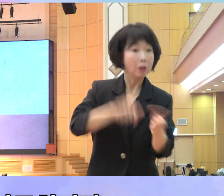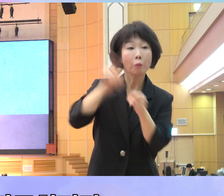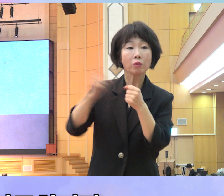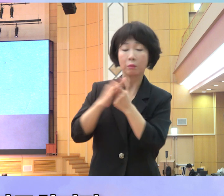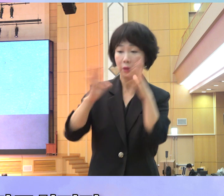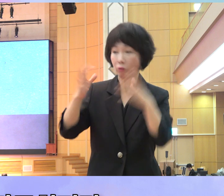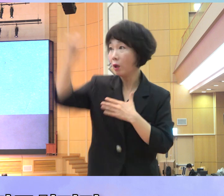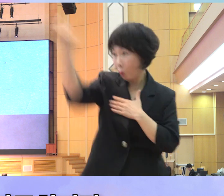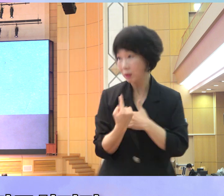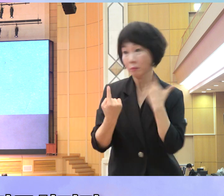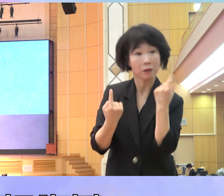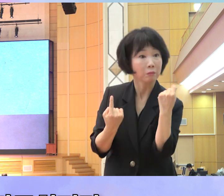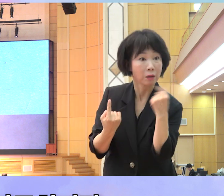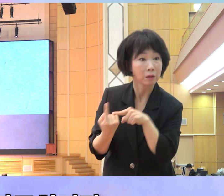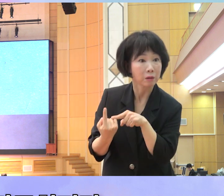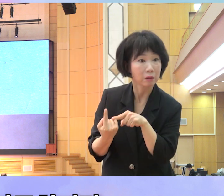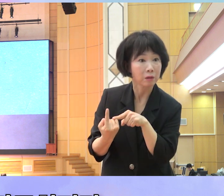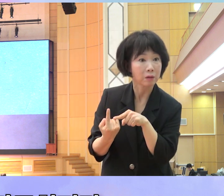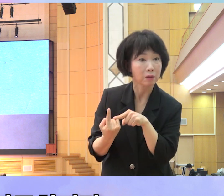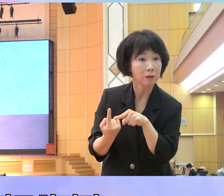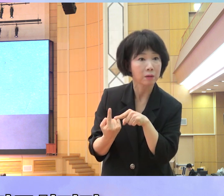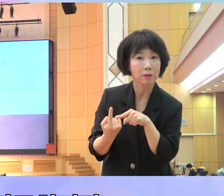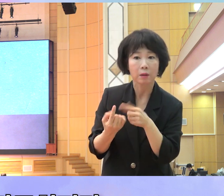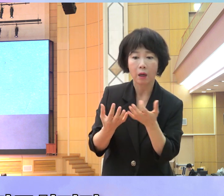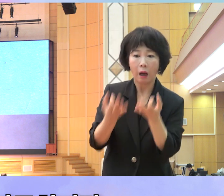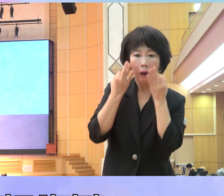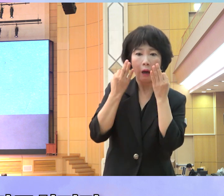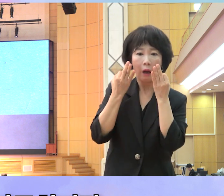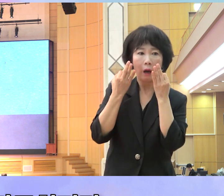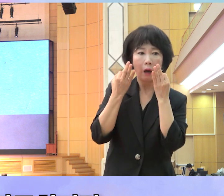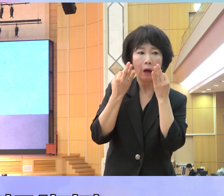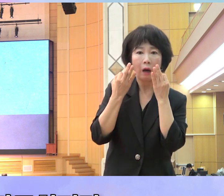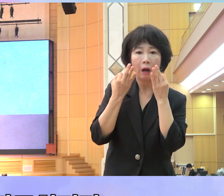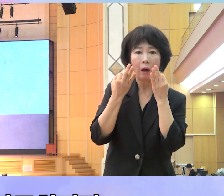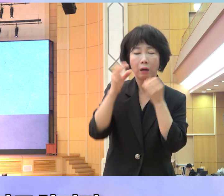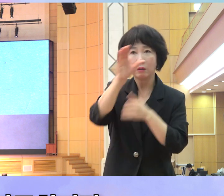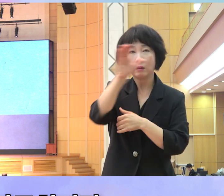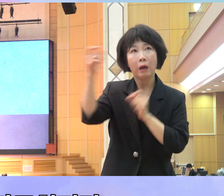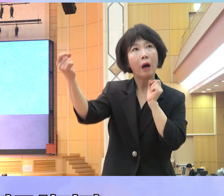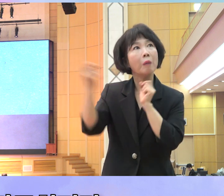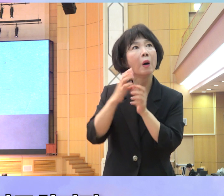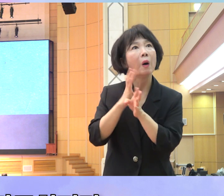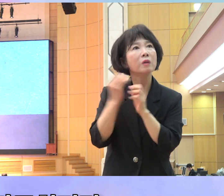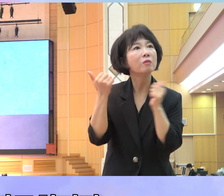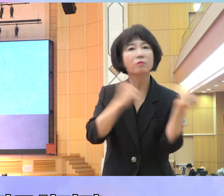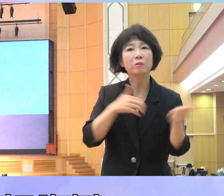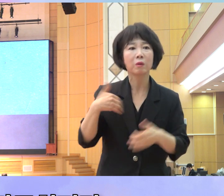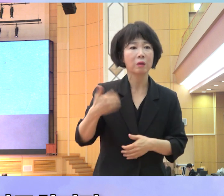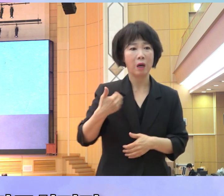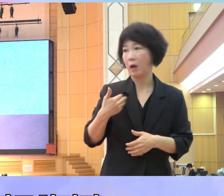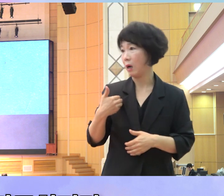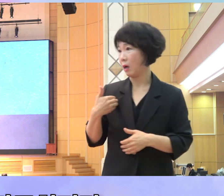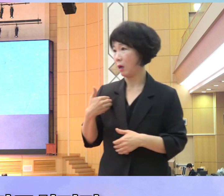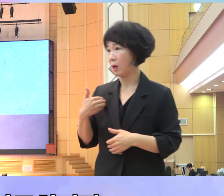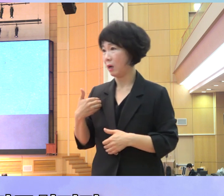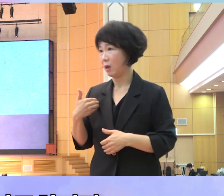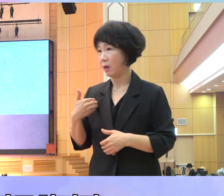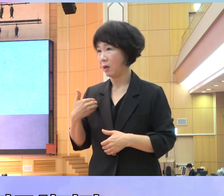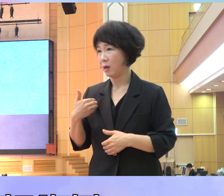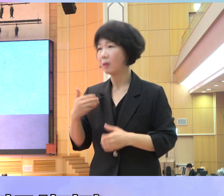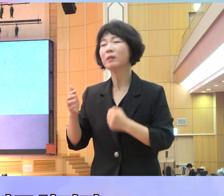끌려가는 사형수한테 그 어떤 명품 옷이, 명품 가방이 소용이 있겠습니까?